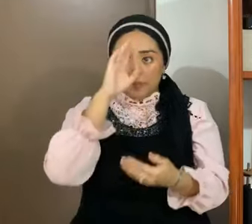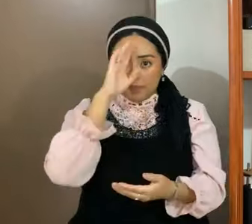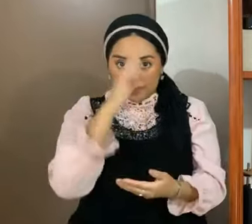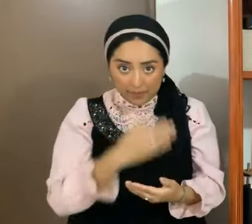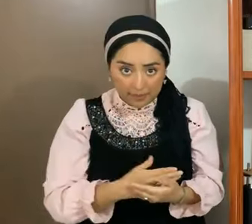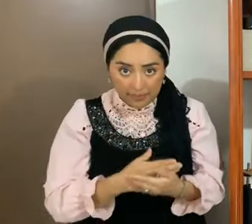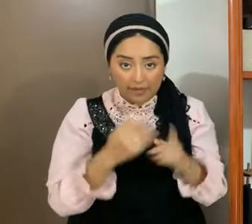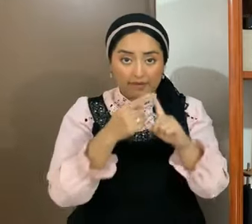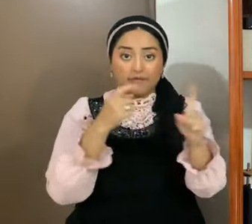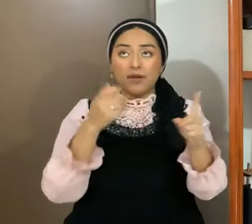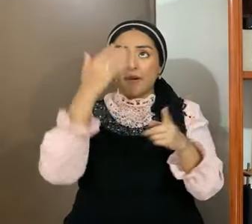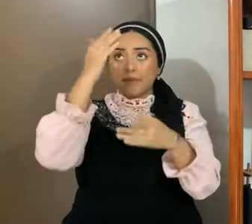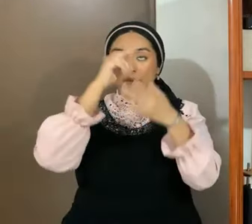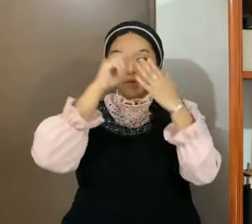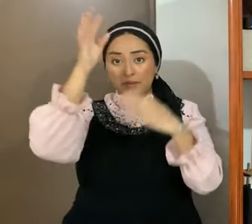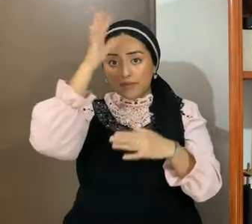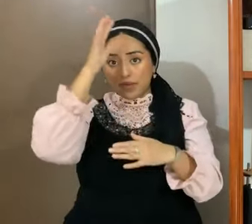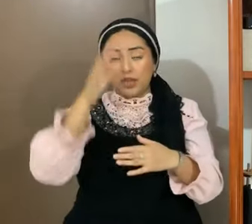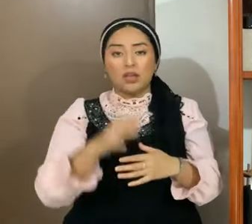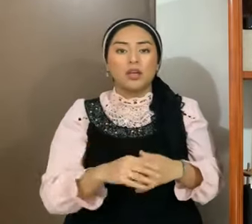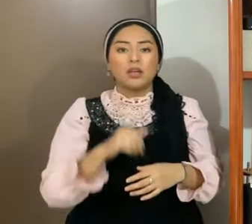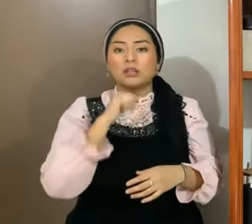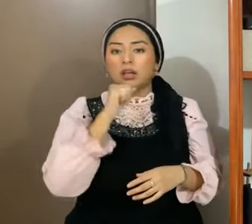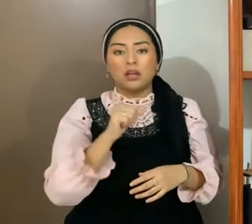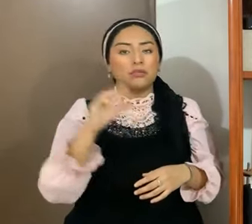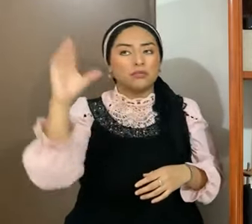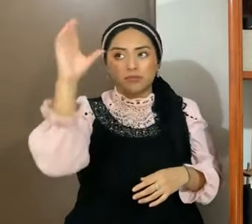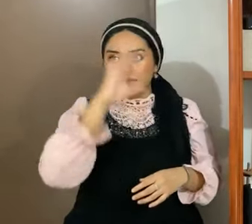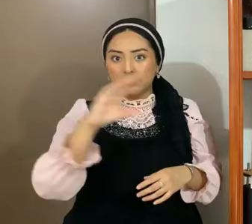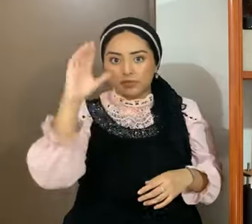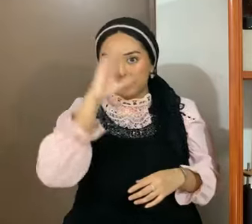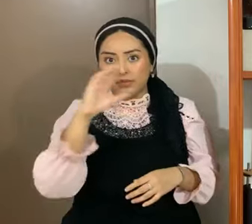hijo del Eterno no va a buscar ser